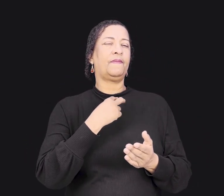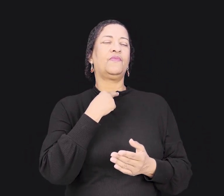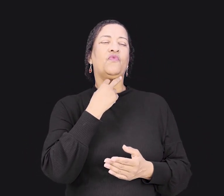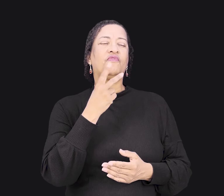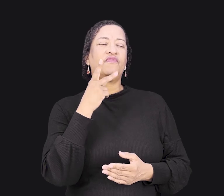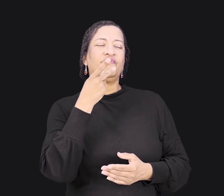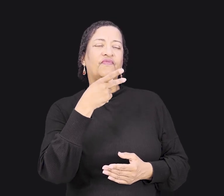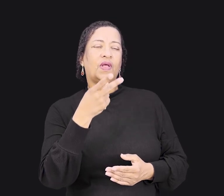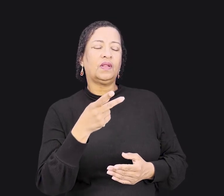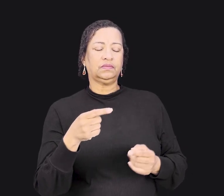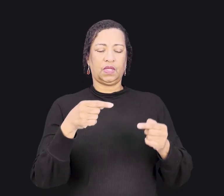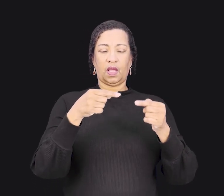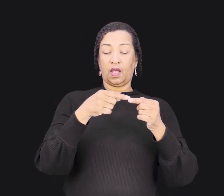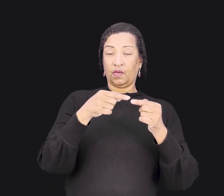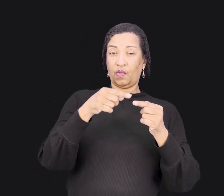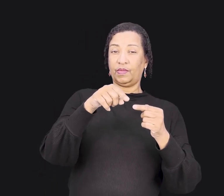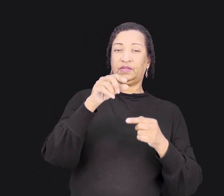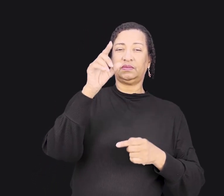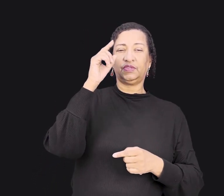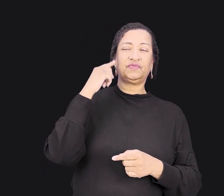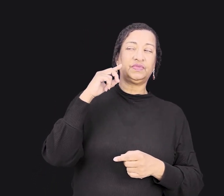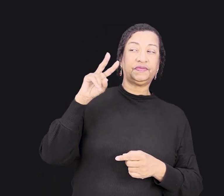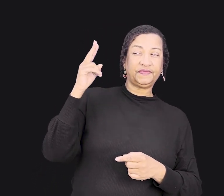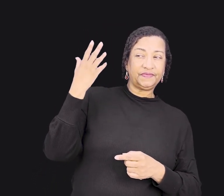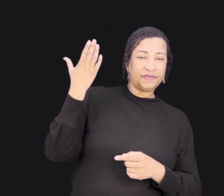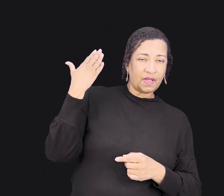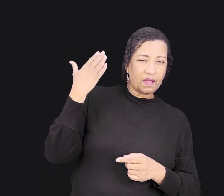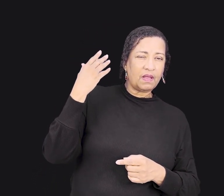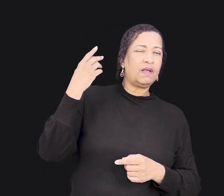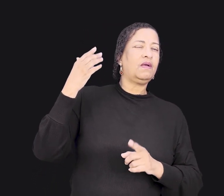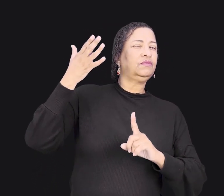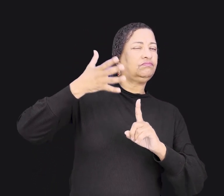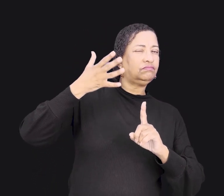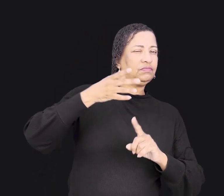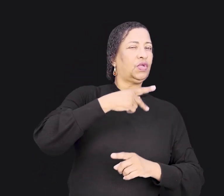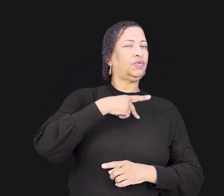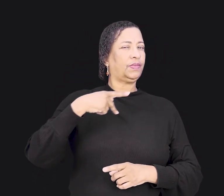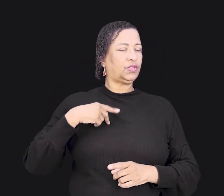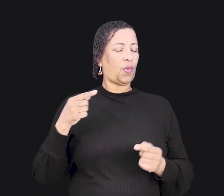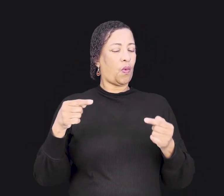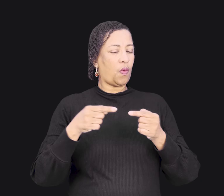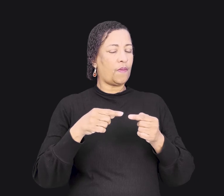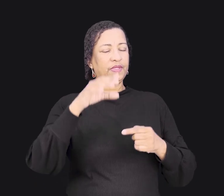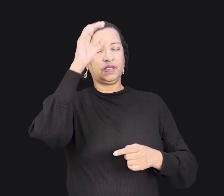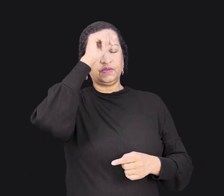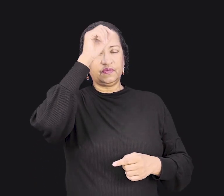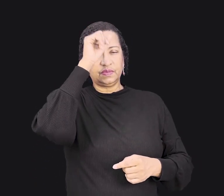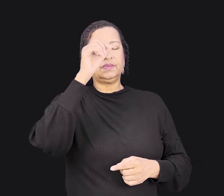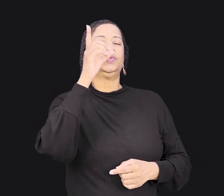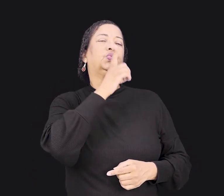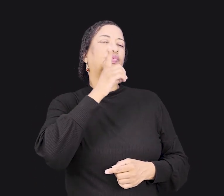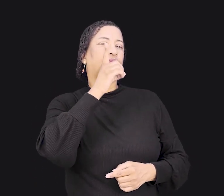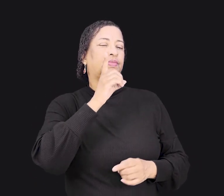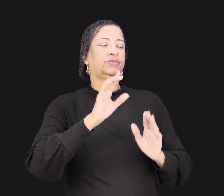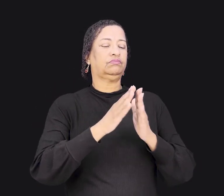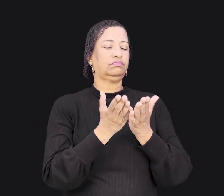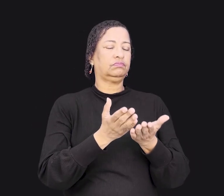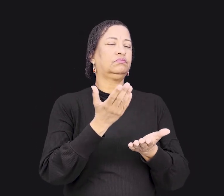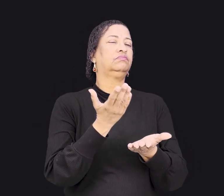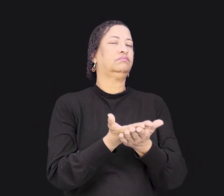isso combina com aquilo que você ouviu no sermão do pastor, isso se encaixa com o que você aprendeu na escola dominical. De acordo com